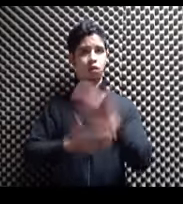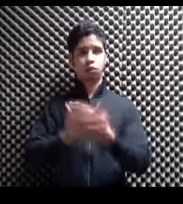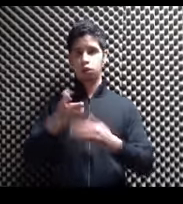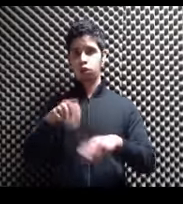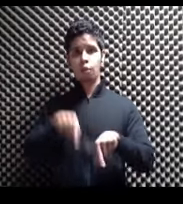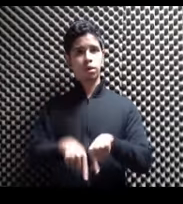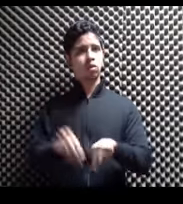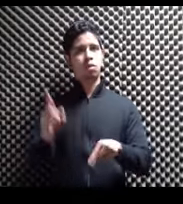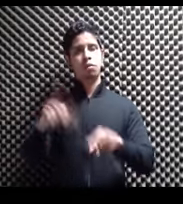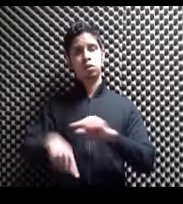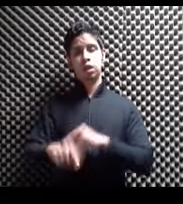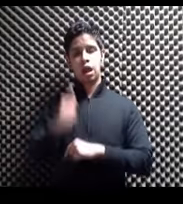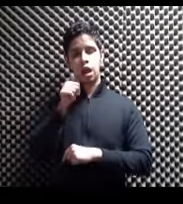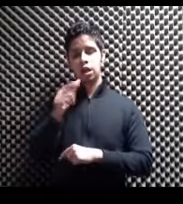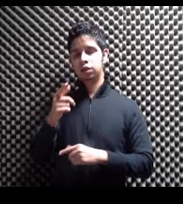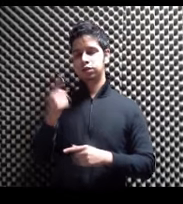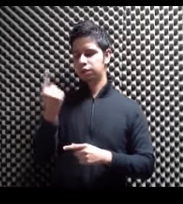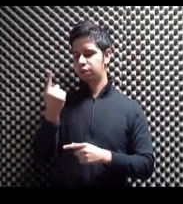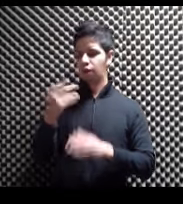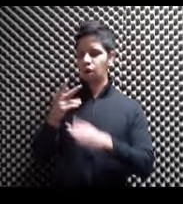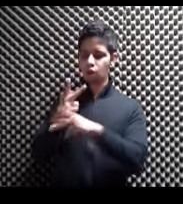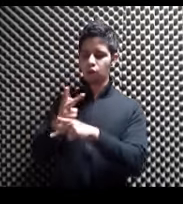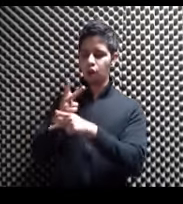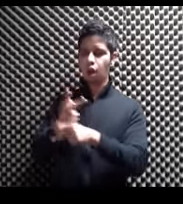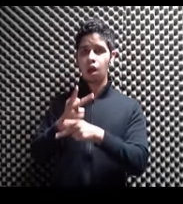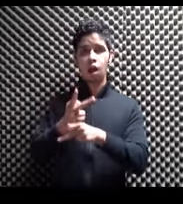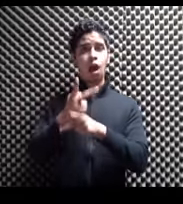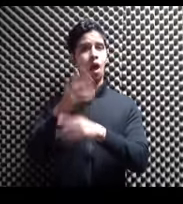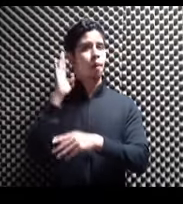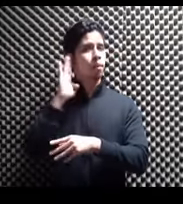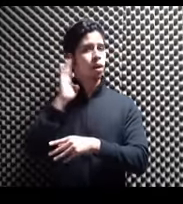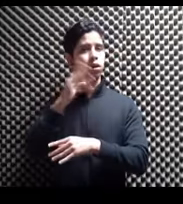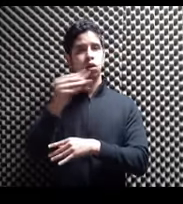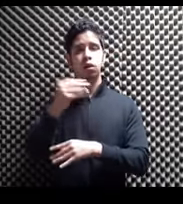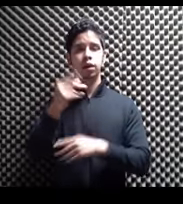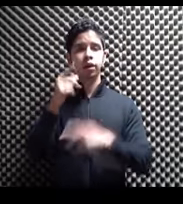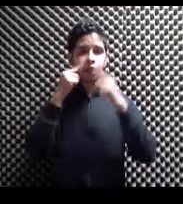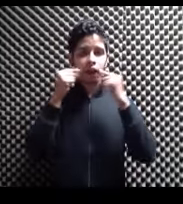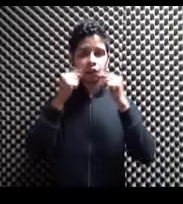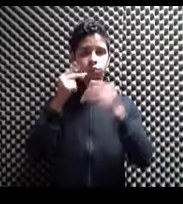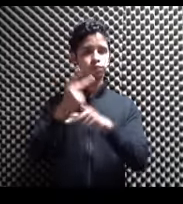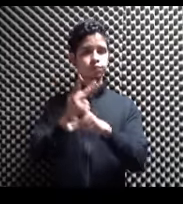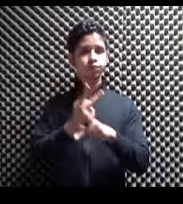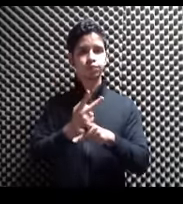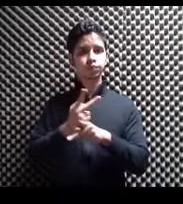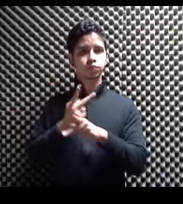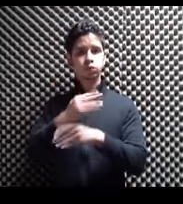gatos, ella empezó a recogerlos y a llevarlos y a tenerlos en su casa, que ¿cómo es que se llama?